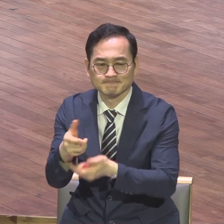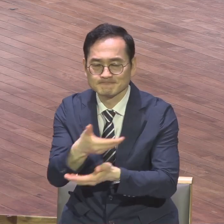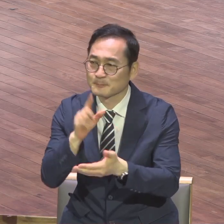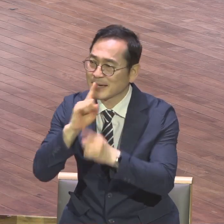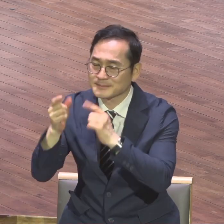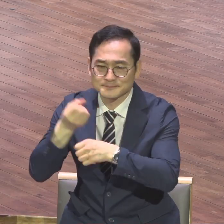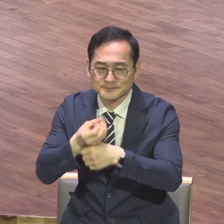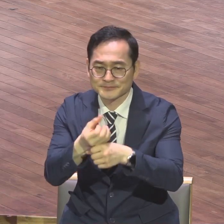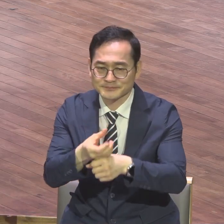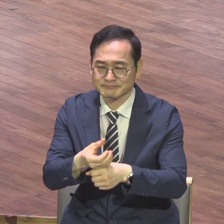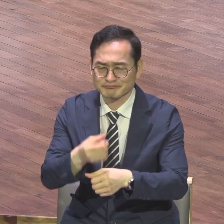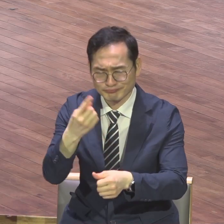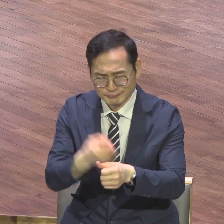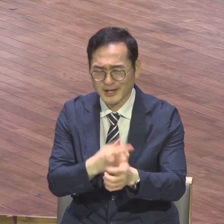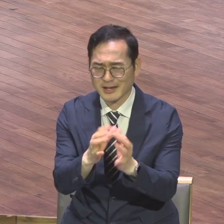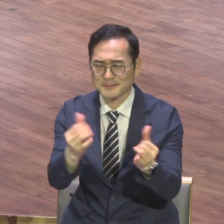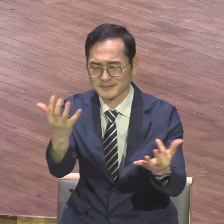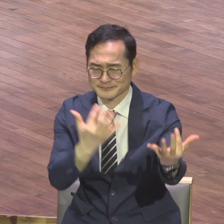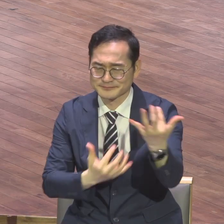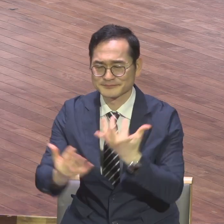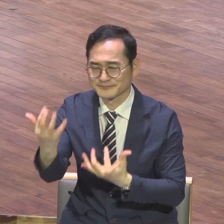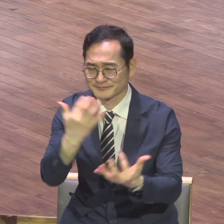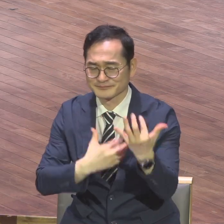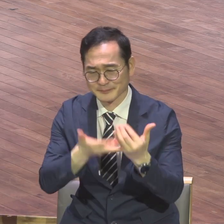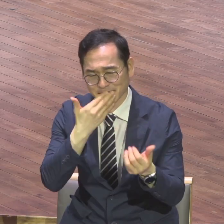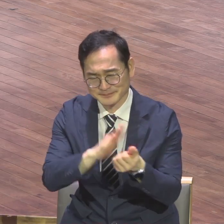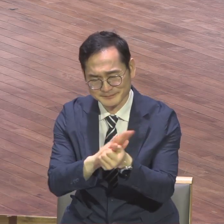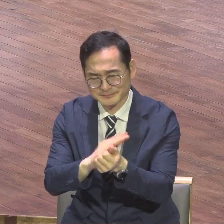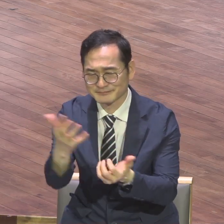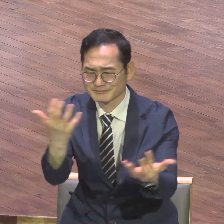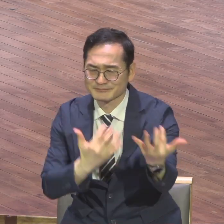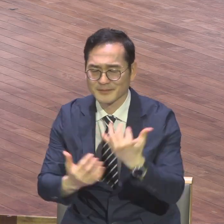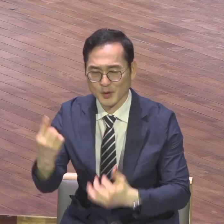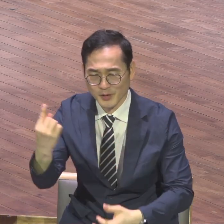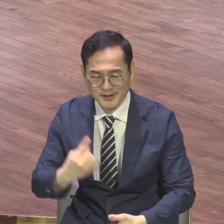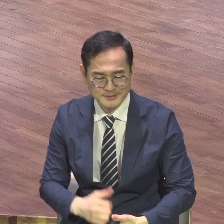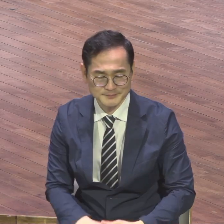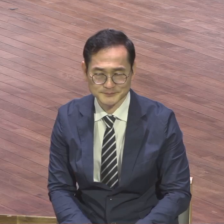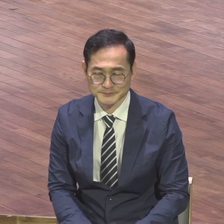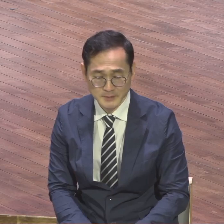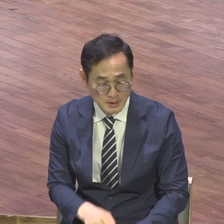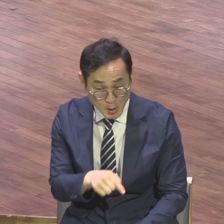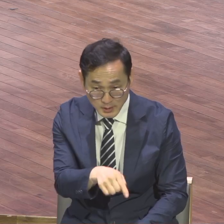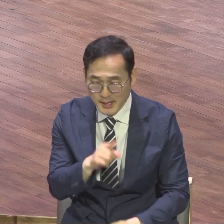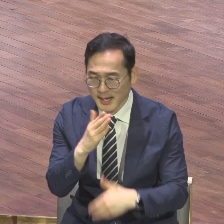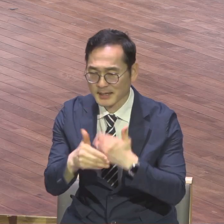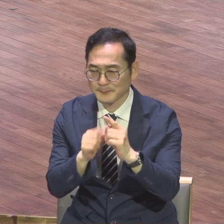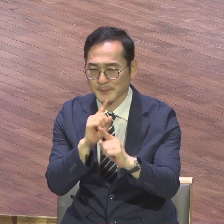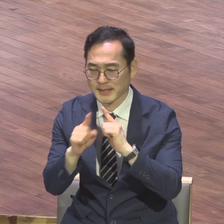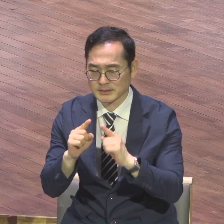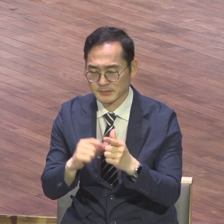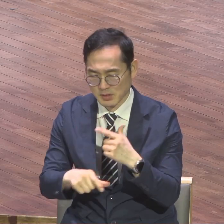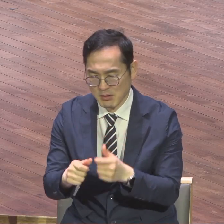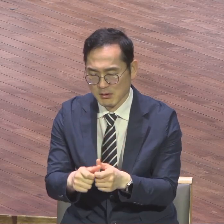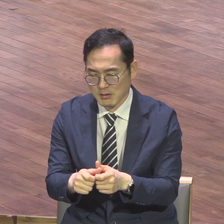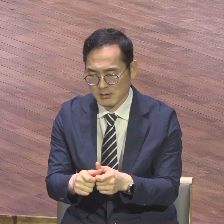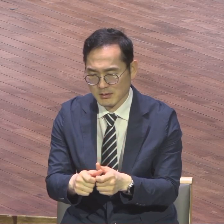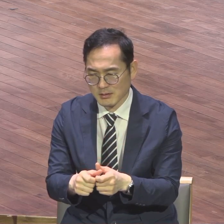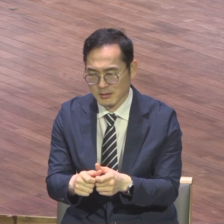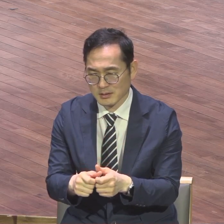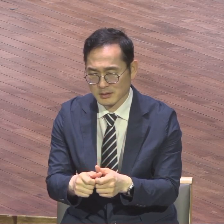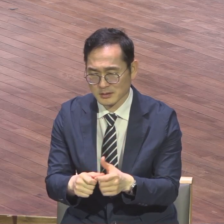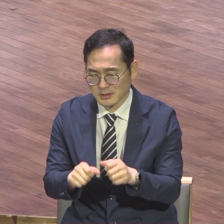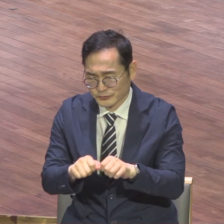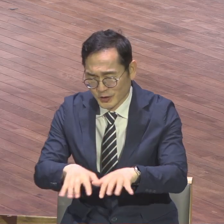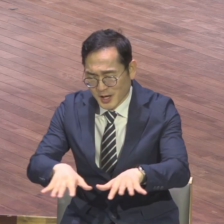사실을 밝히고 있습니다. 7절 하나님의 말씀이 점점 왕성하여 예루살렘에 있는 제자의 수가 더